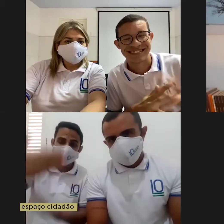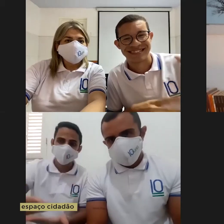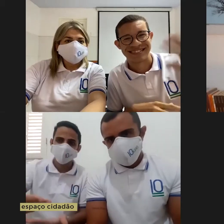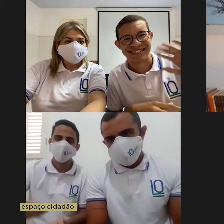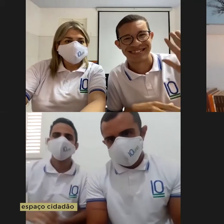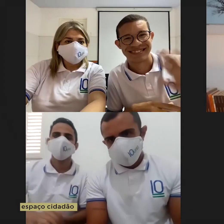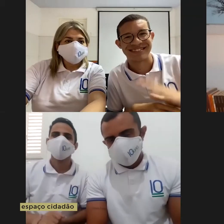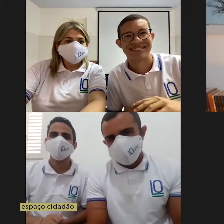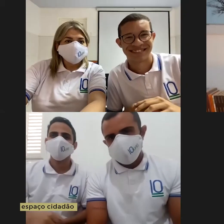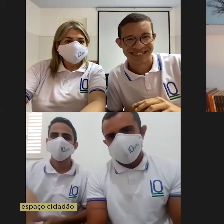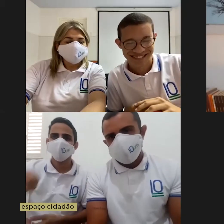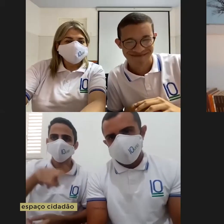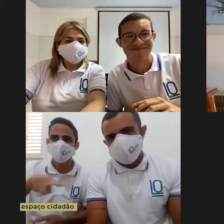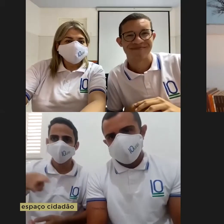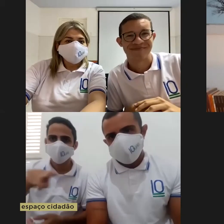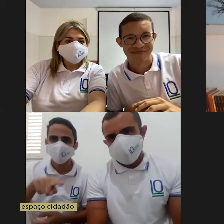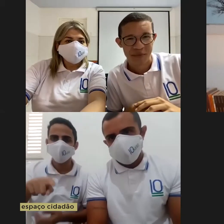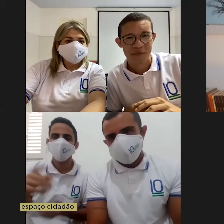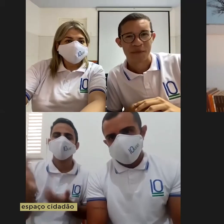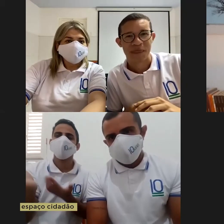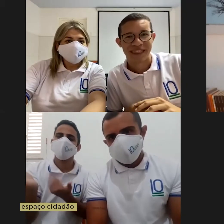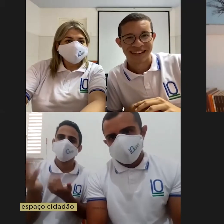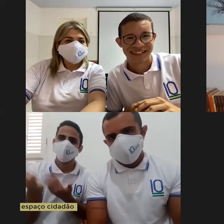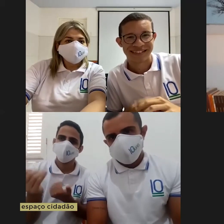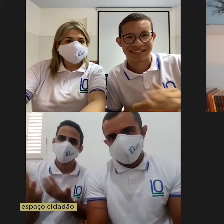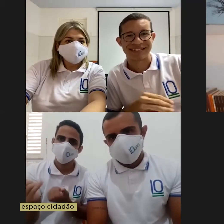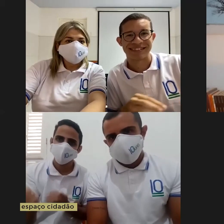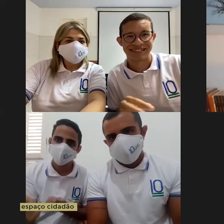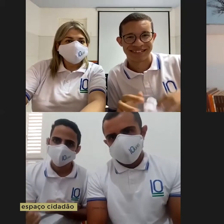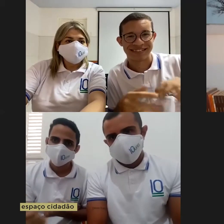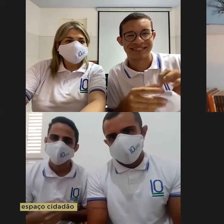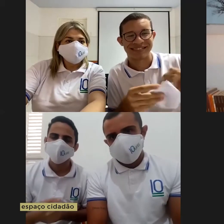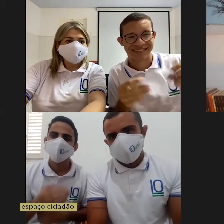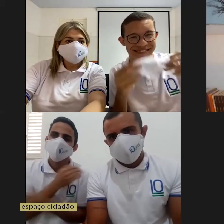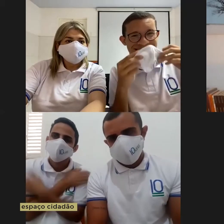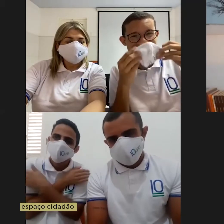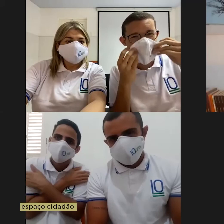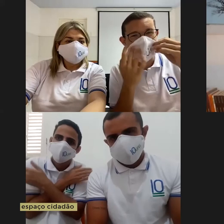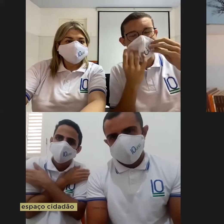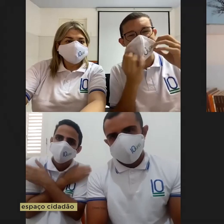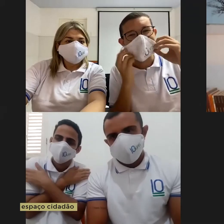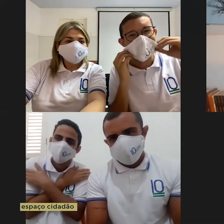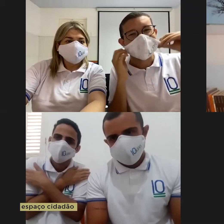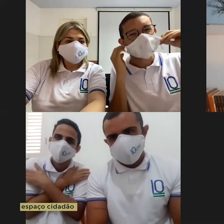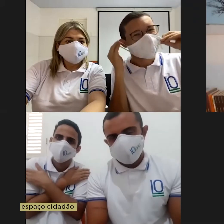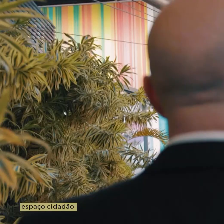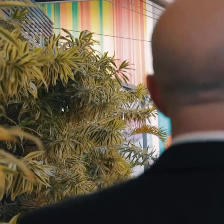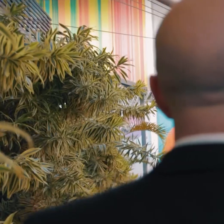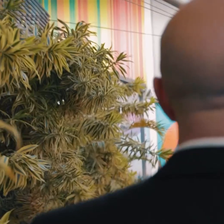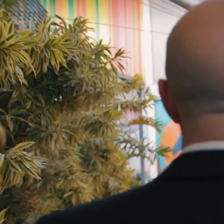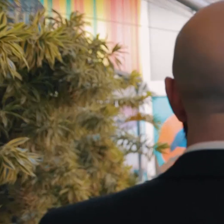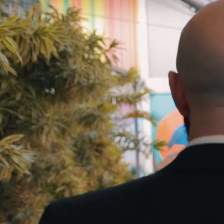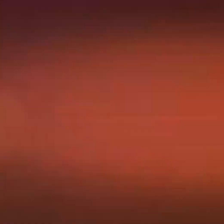por serem jovens, estarem participando e gostando da política. Um grande abraço e desejo sucesso a todos vocês.